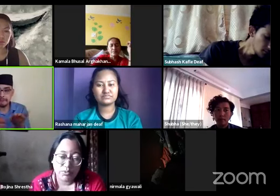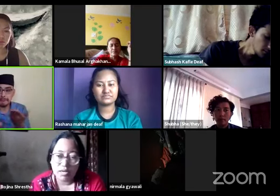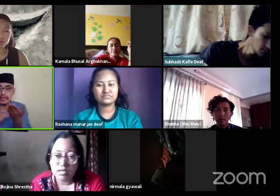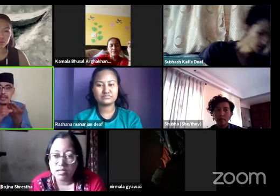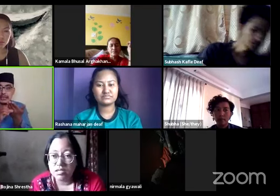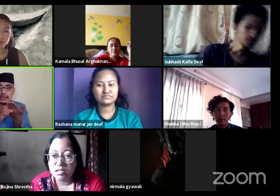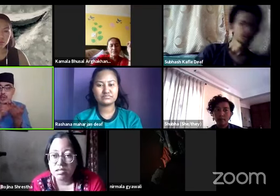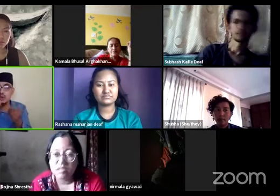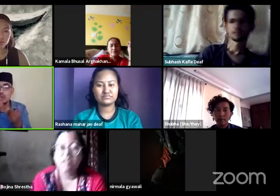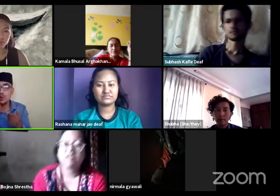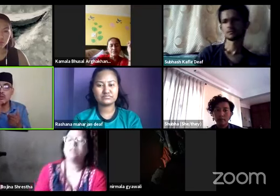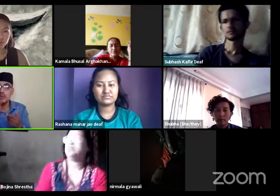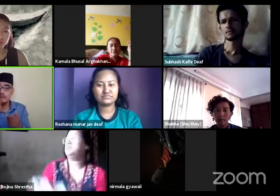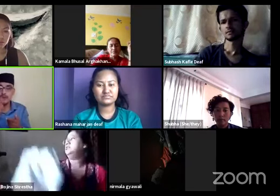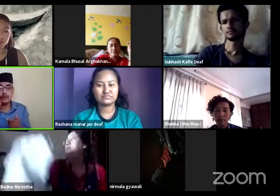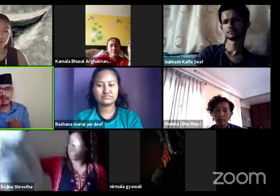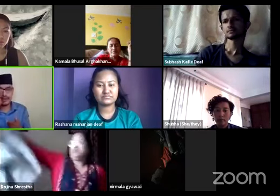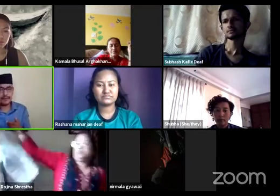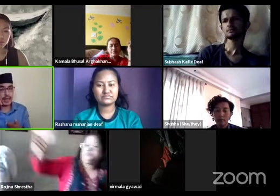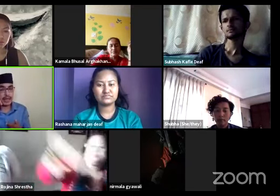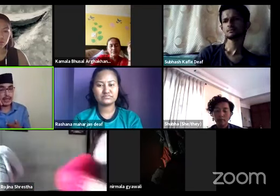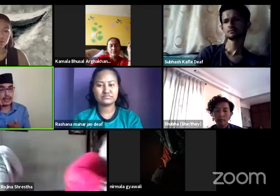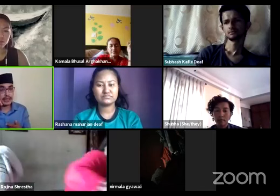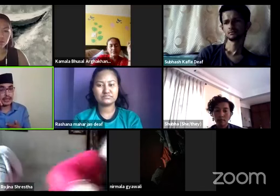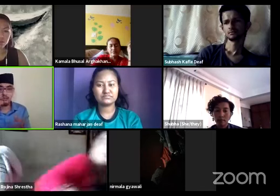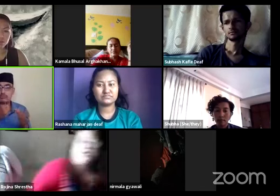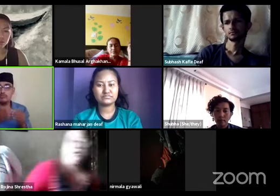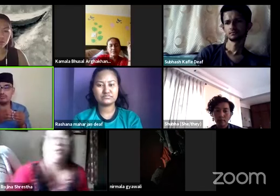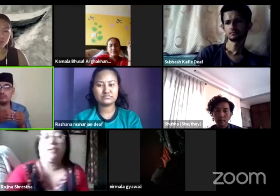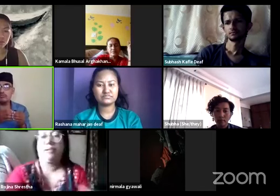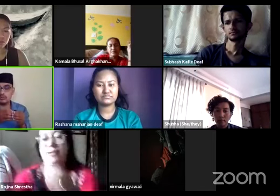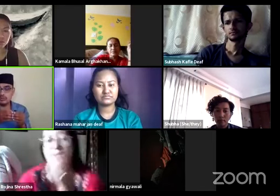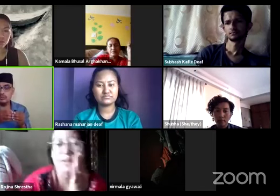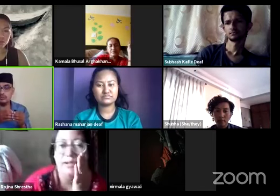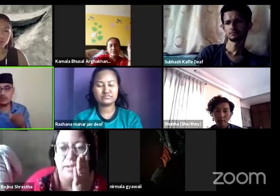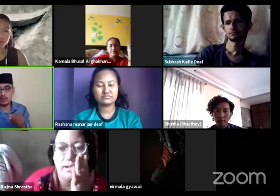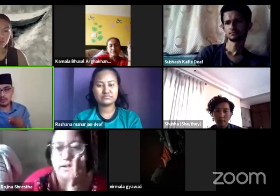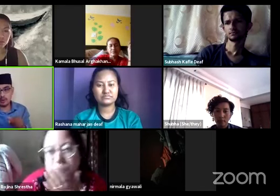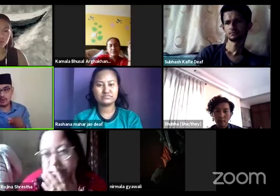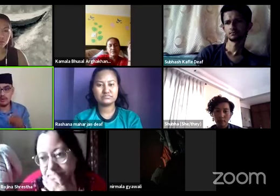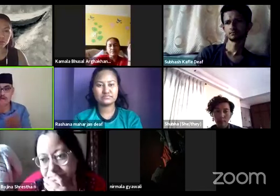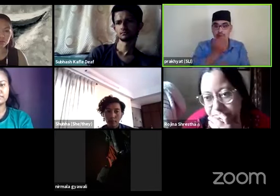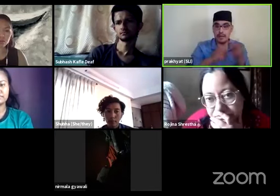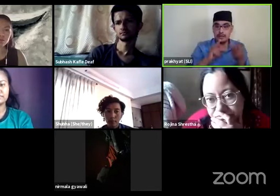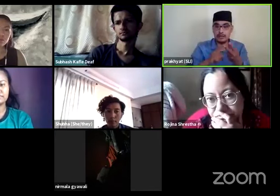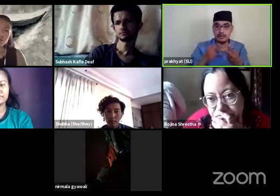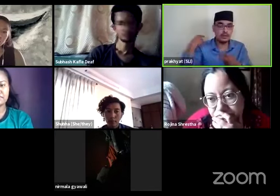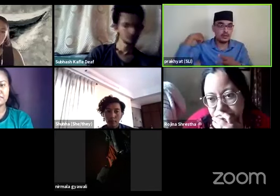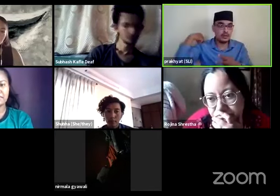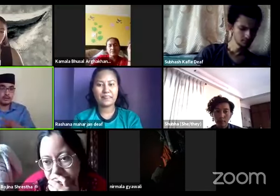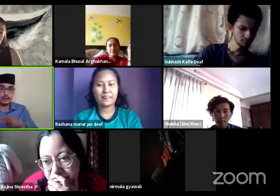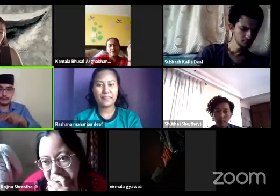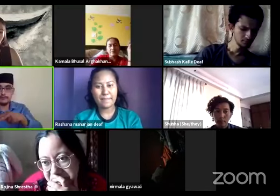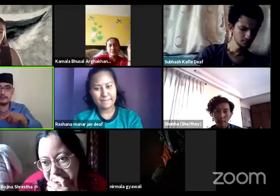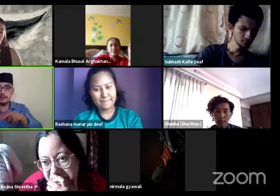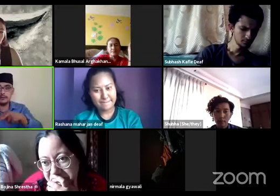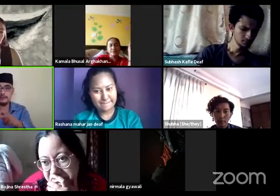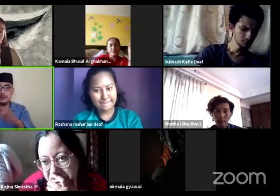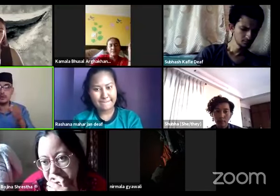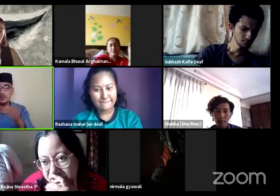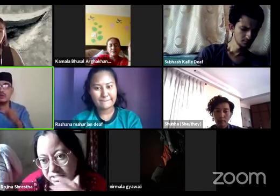चाहिँ को हो भने डेफ एन्ड ब्लाइन्ड ग्रुप हो है भन्छु मैले भन्दा इन्टेलेक्चुअल सिभियर इन्टेलेक्चुअल हो भन्छ स्पाइनल कर्ड इन्जुरी ग्रुप हो भन्छु